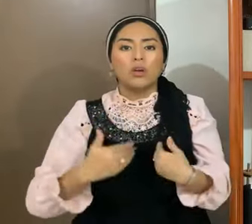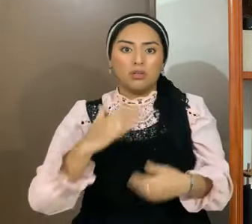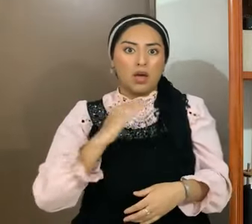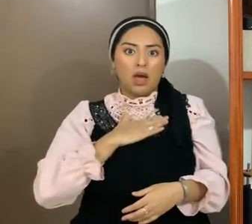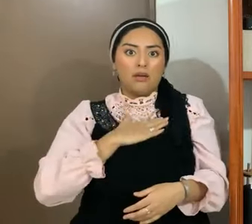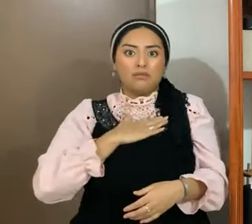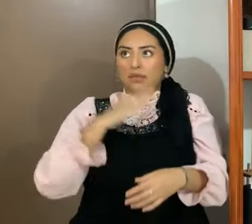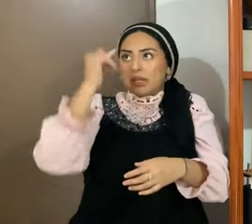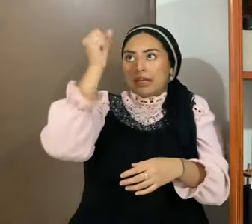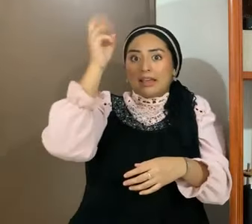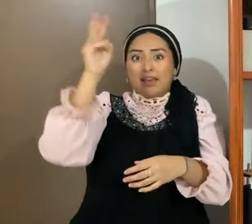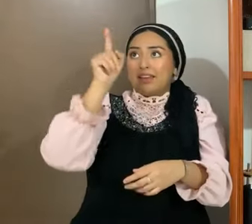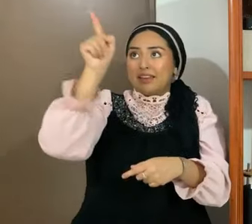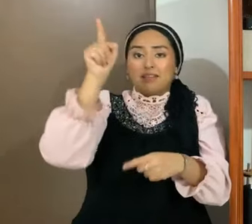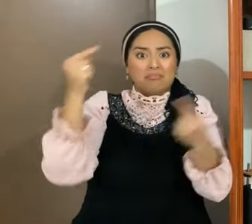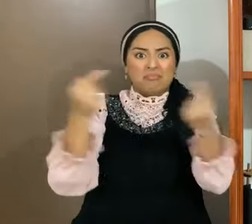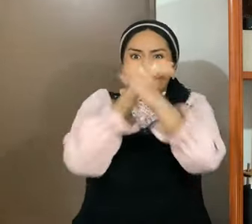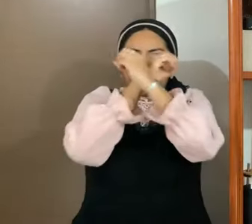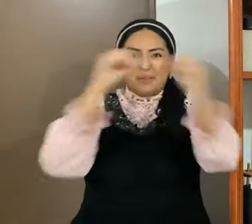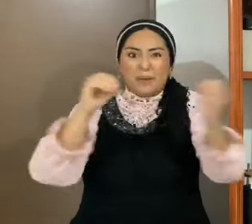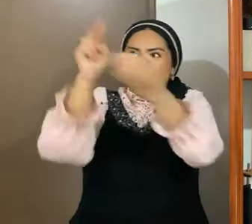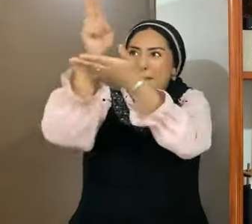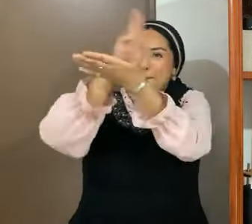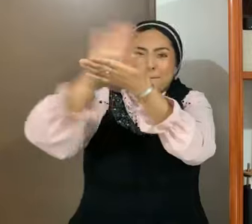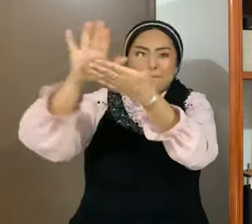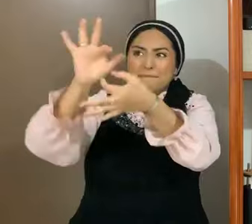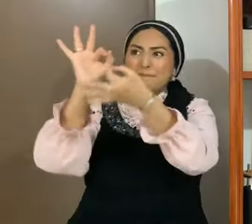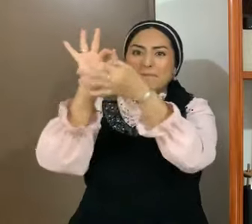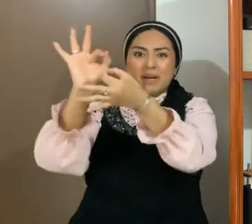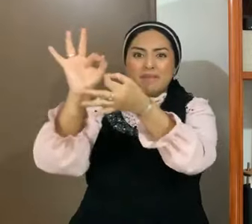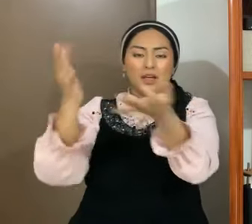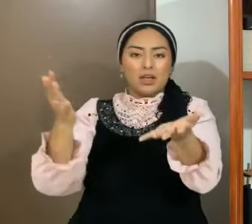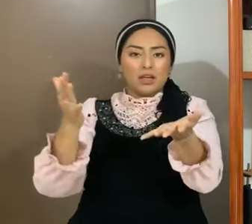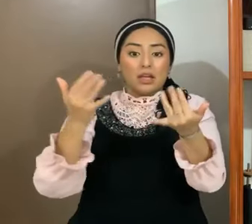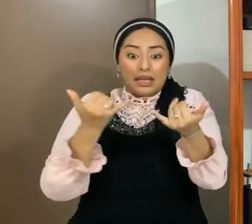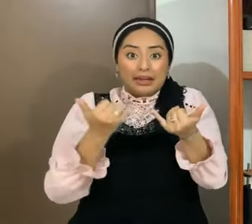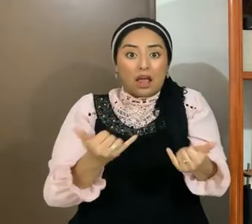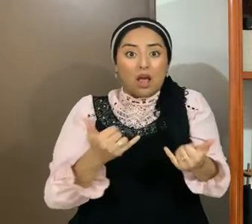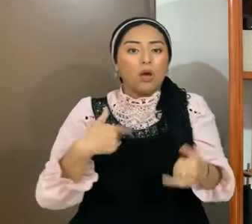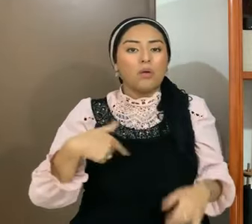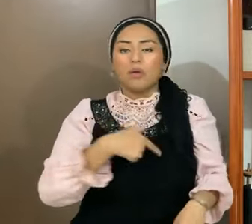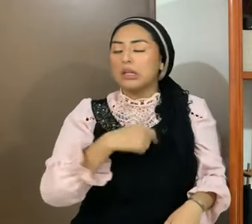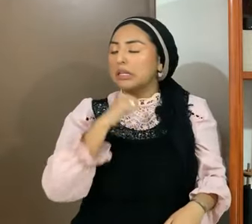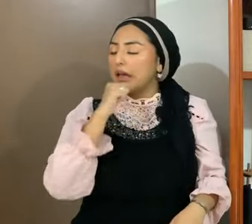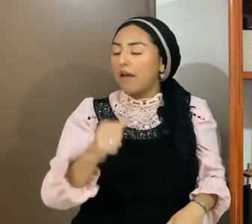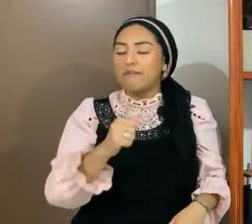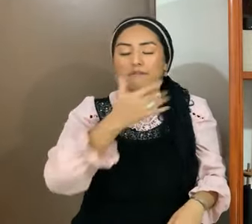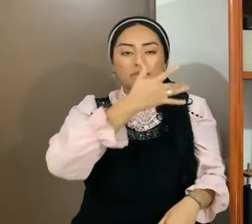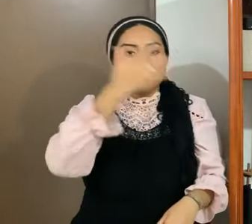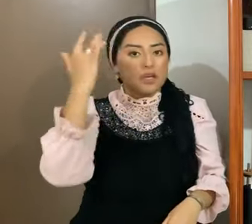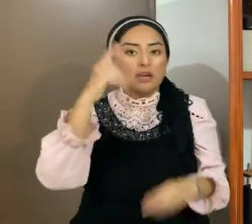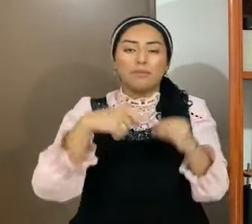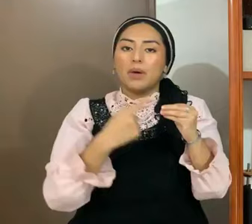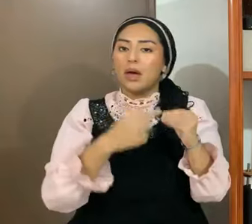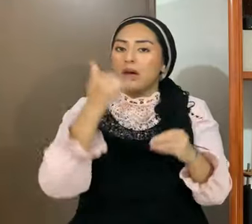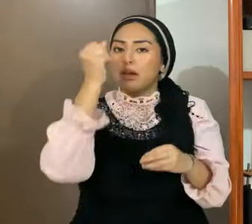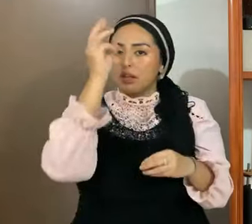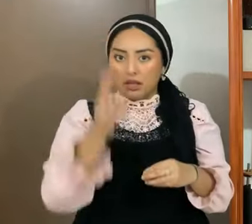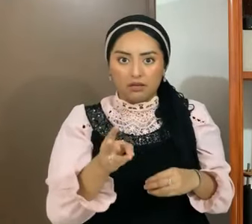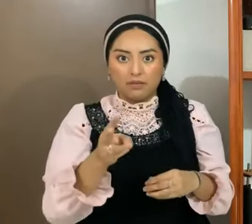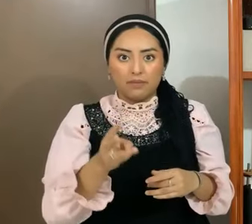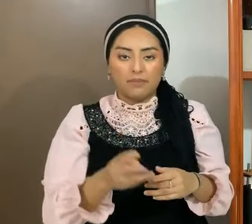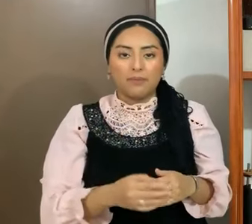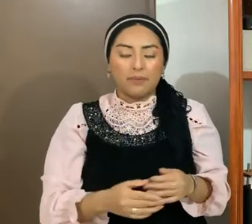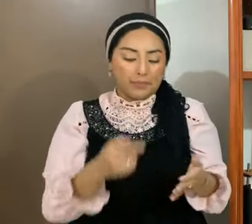Yahshua no tenía ningún delito, nosotros sí. ¿Cómo entonces olvidarnos ahora de él? ¿Cómo entonces olvidarnos cuando